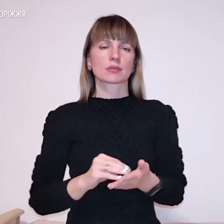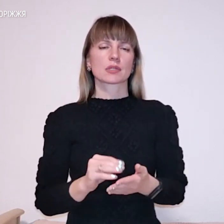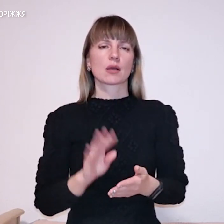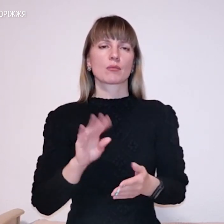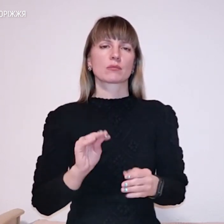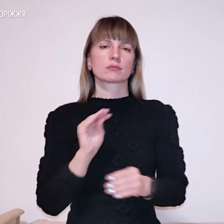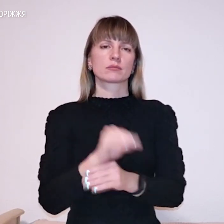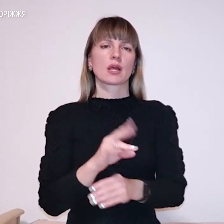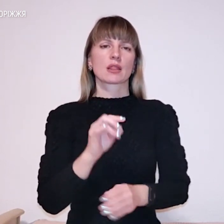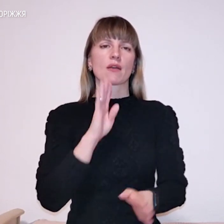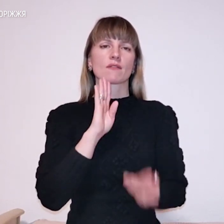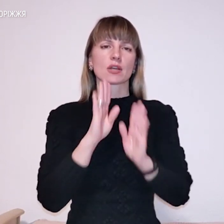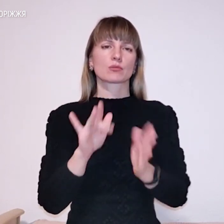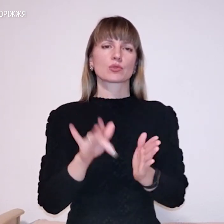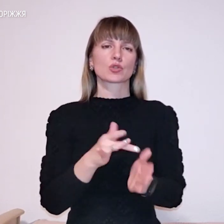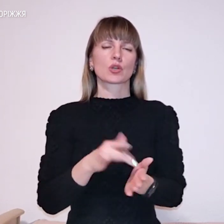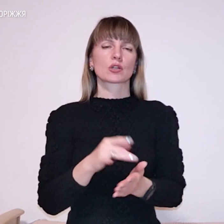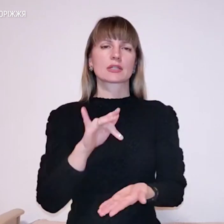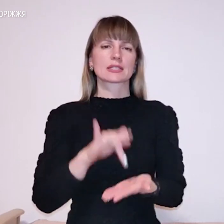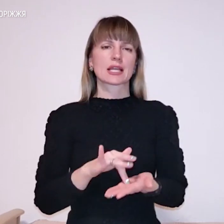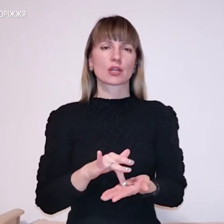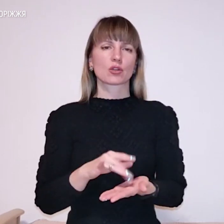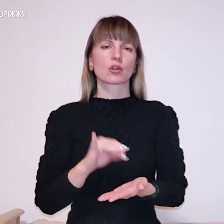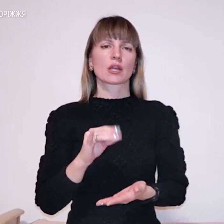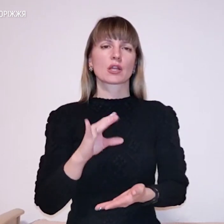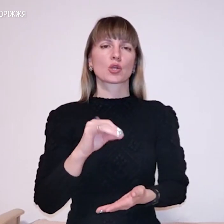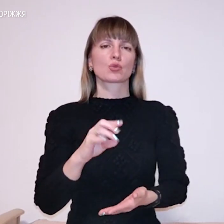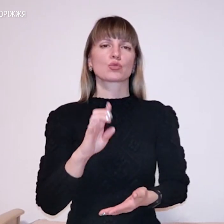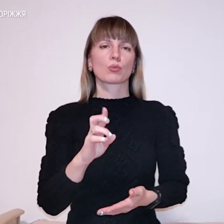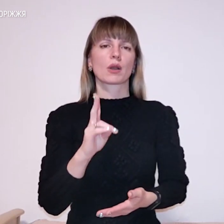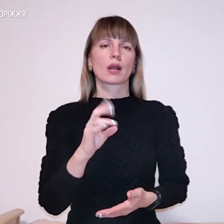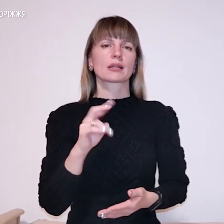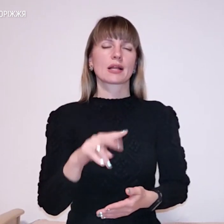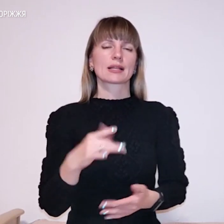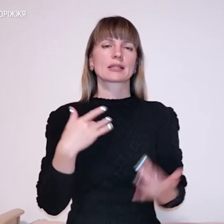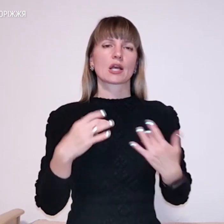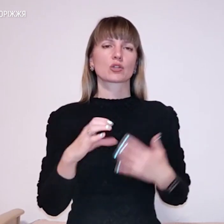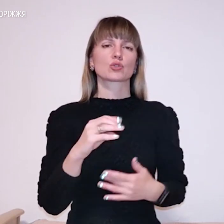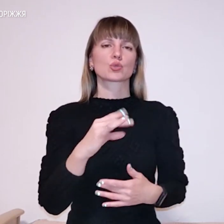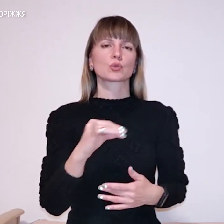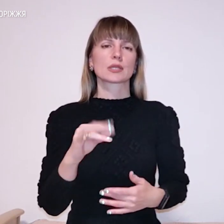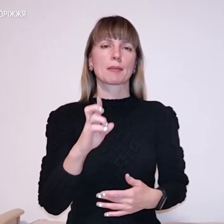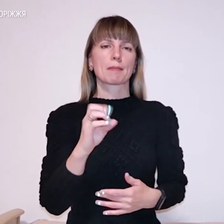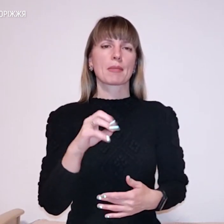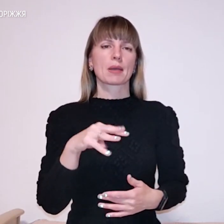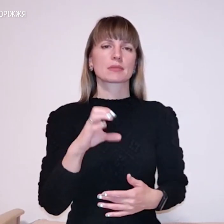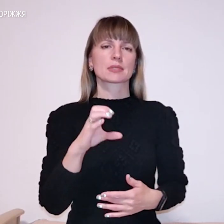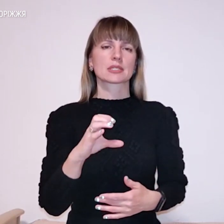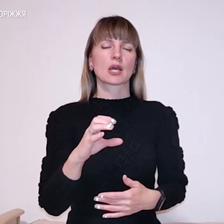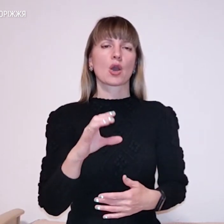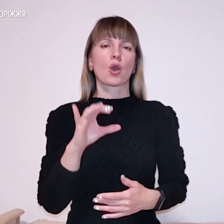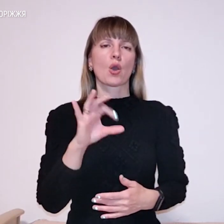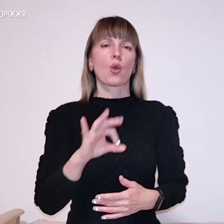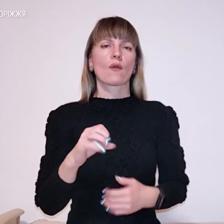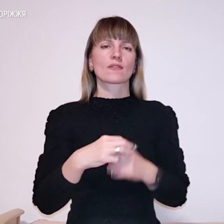на Фейсбук-сторінку центру і на Ютуб-канал театру студії БЕМС о 18.00. Роблять це щодня, додає пані